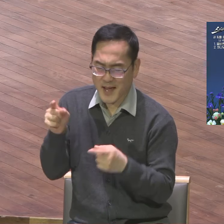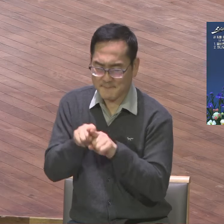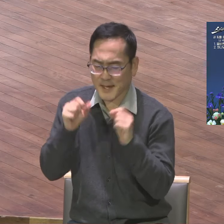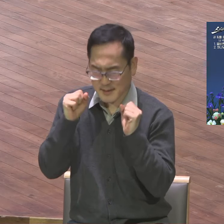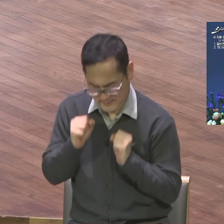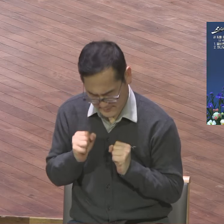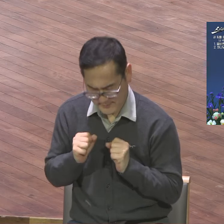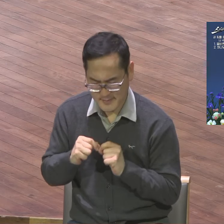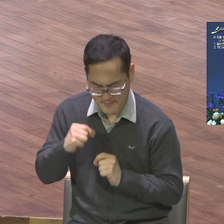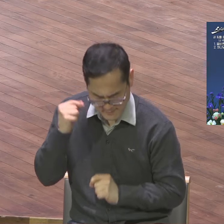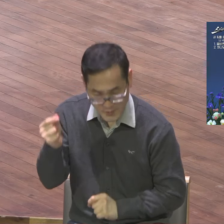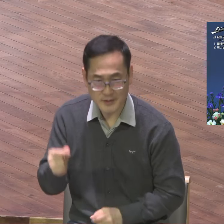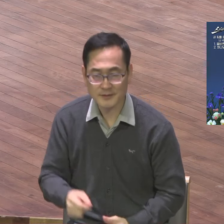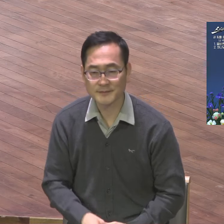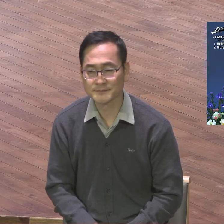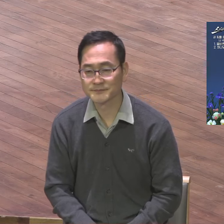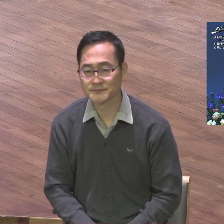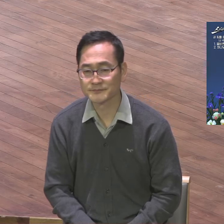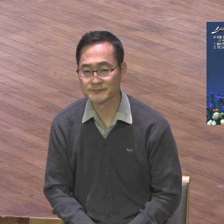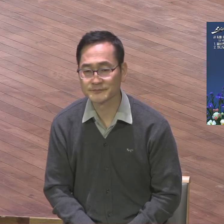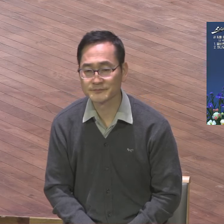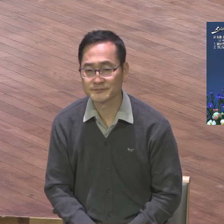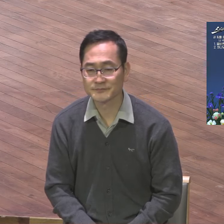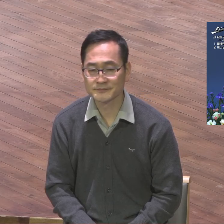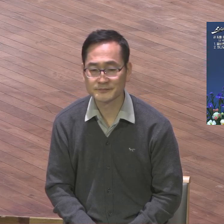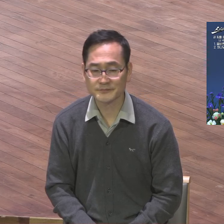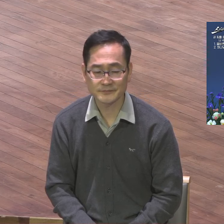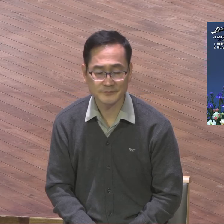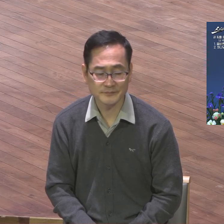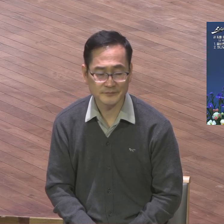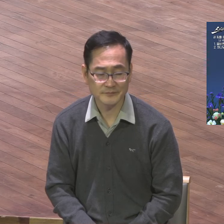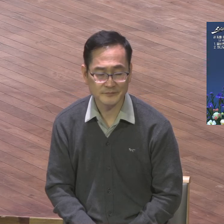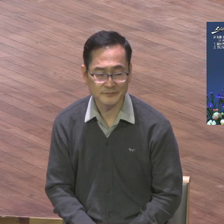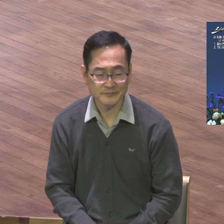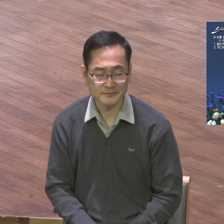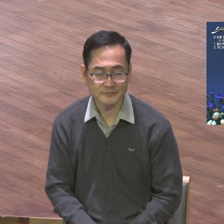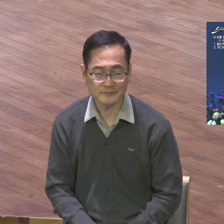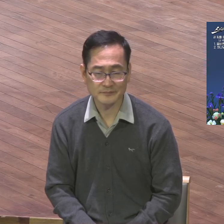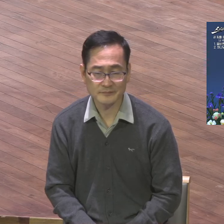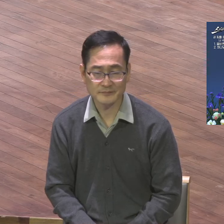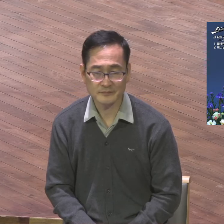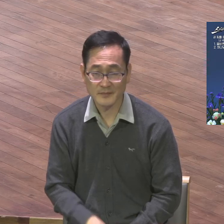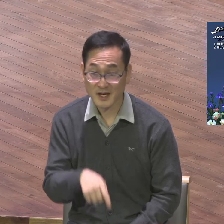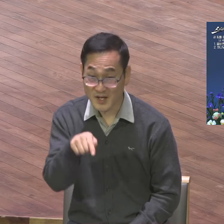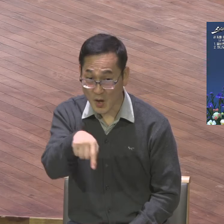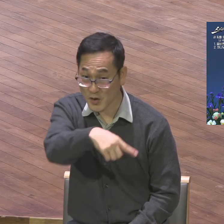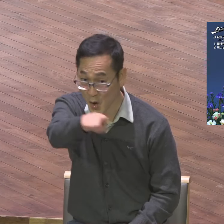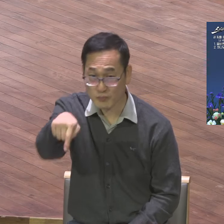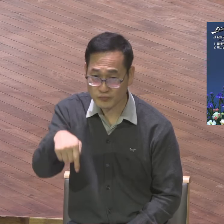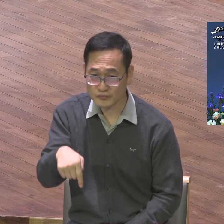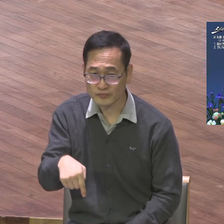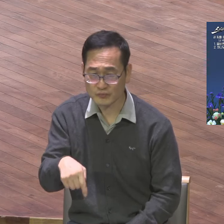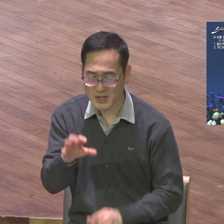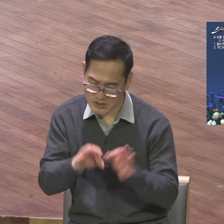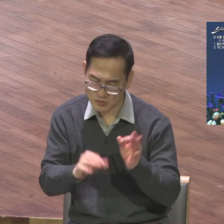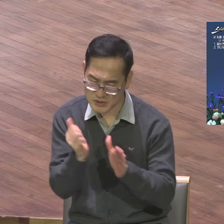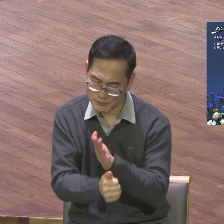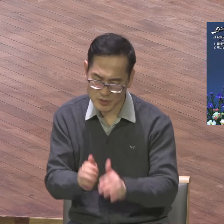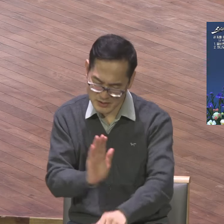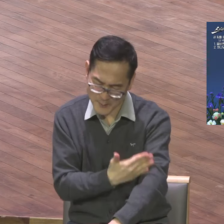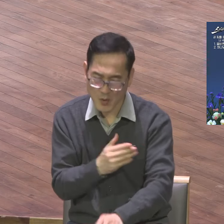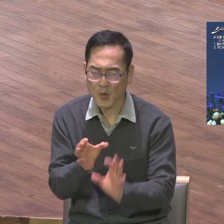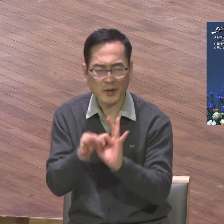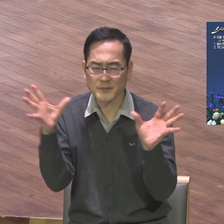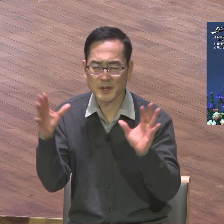거하고 계신단 말이에요. 계시 여러분 인격과 수준과 삶과 상관없이 예수 믿는 사람은 영원히 계신단